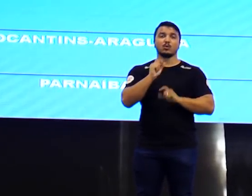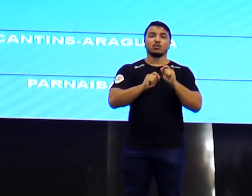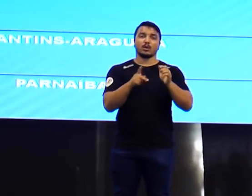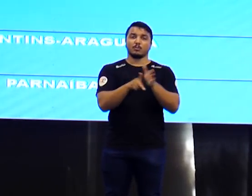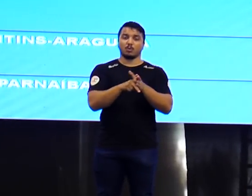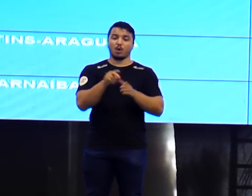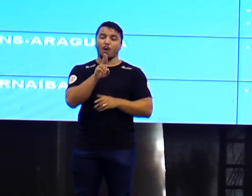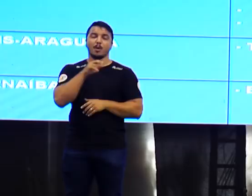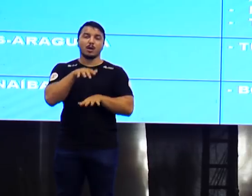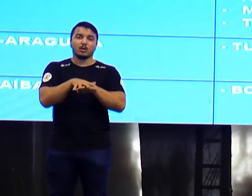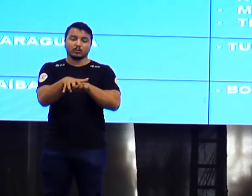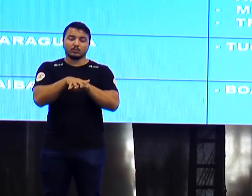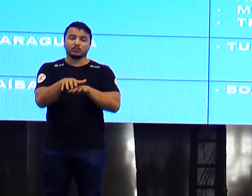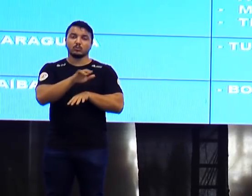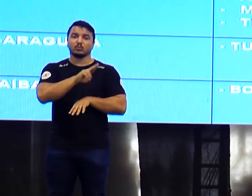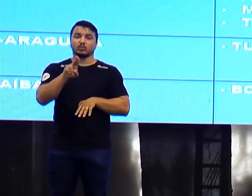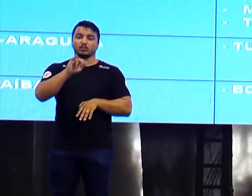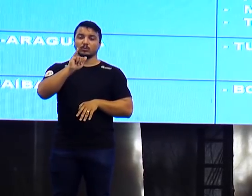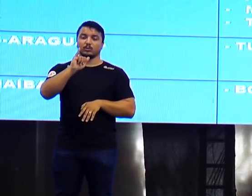de